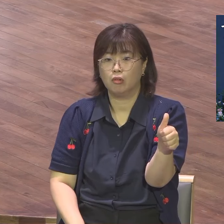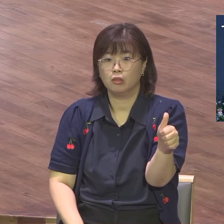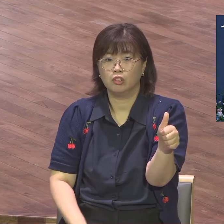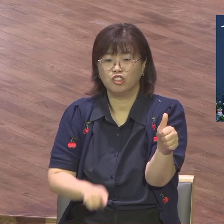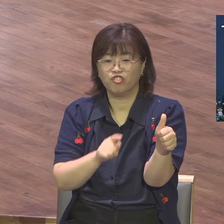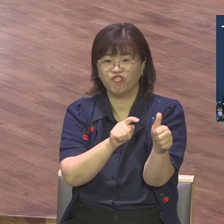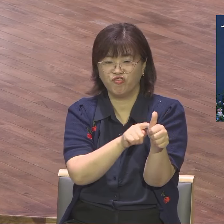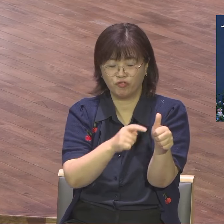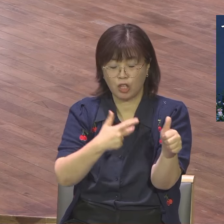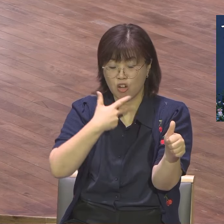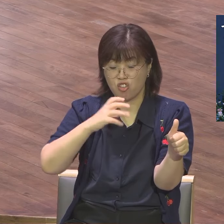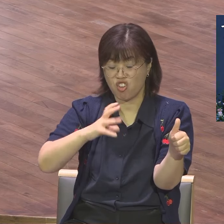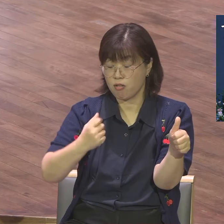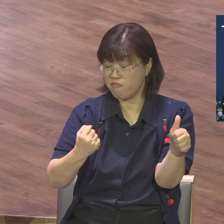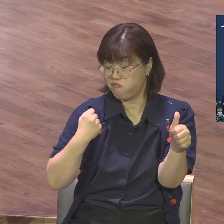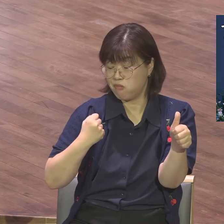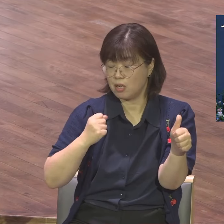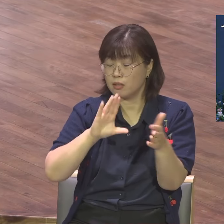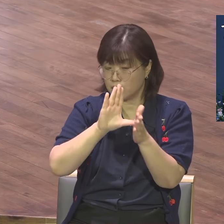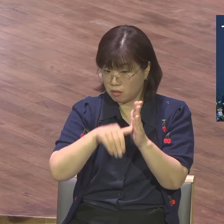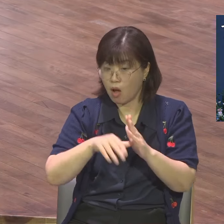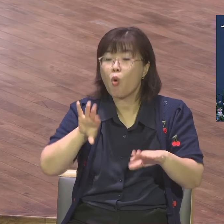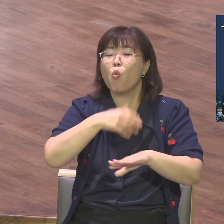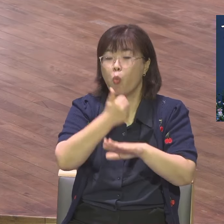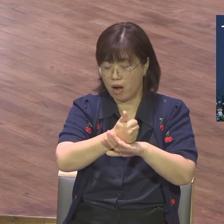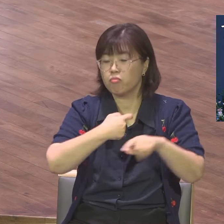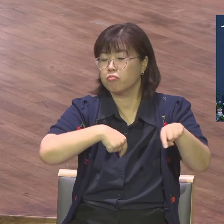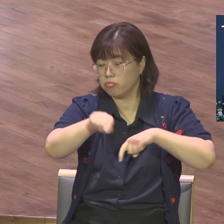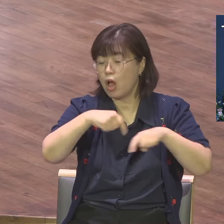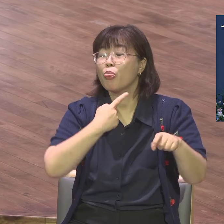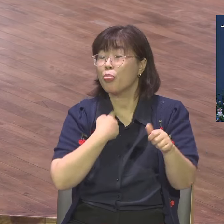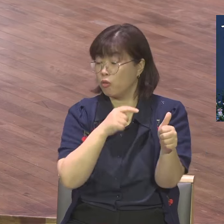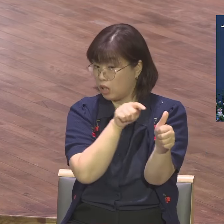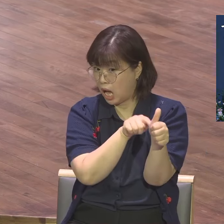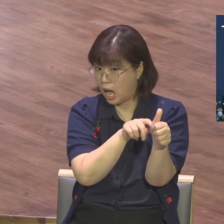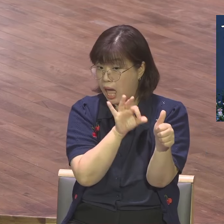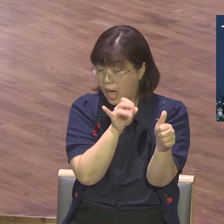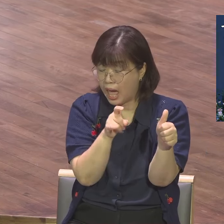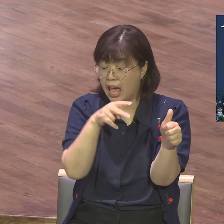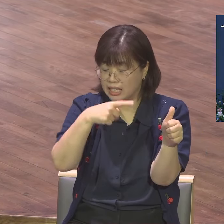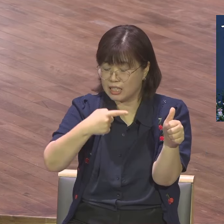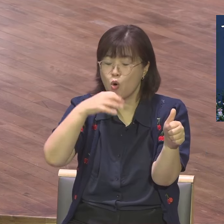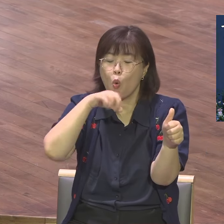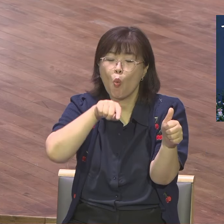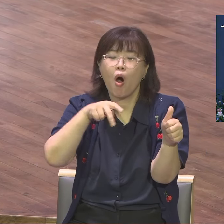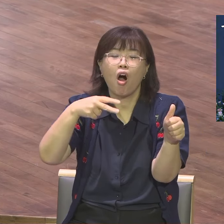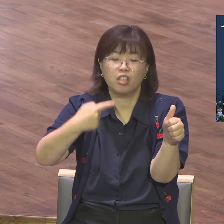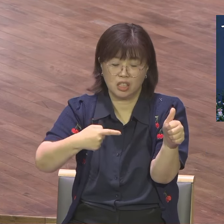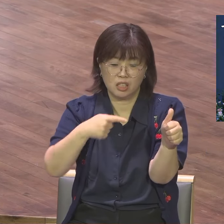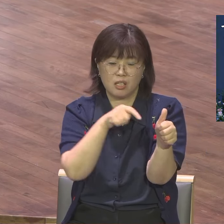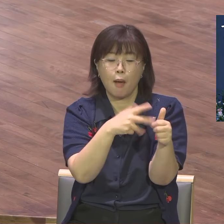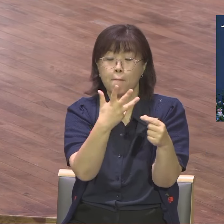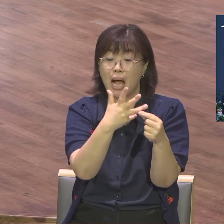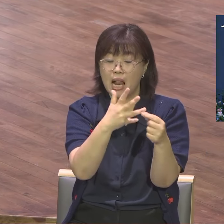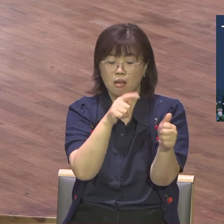전 세계를 장악한 영국 국왕. 그런데 미국 출신의 한 이혼 여성을 사랑하게